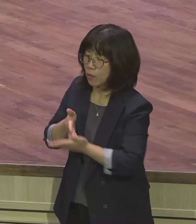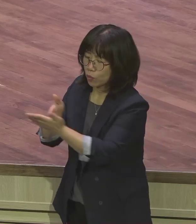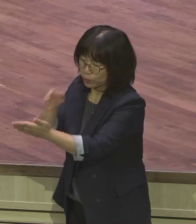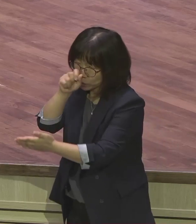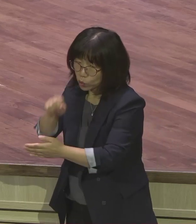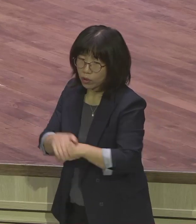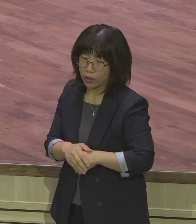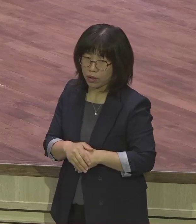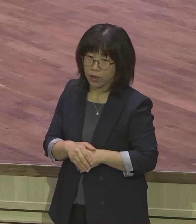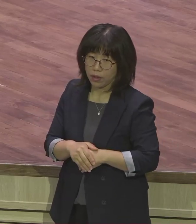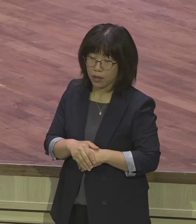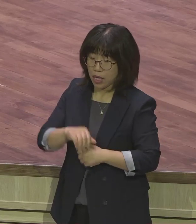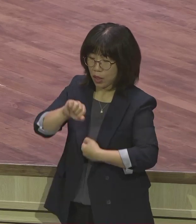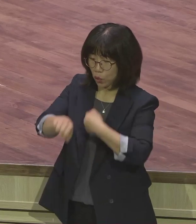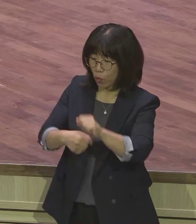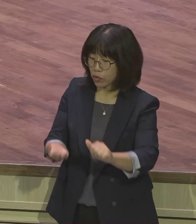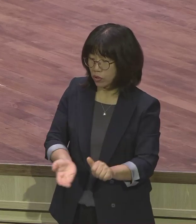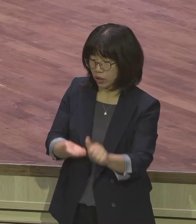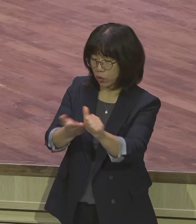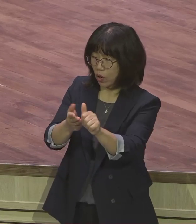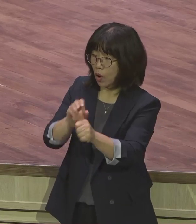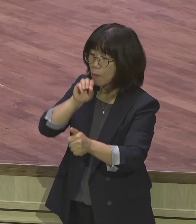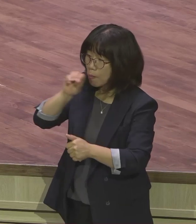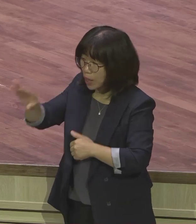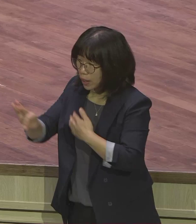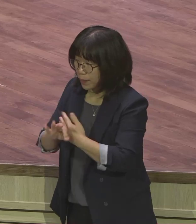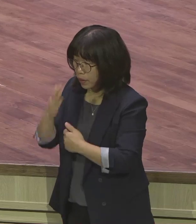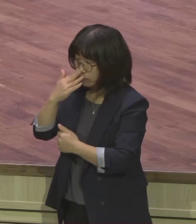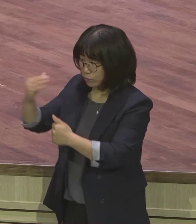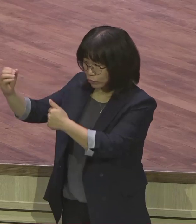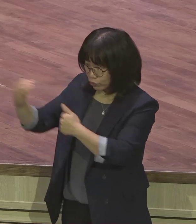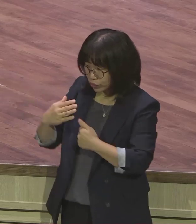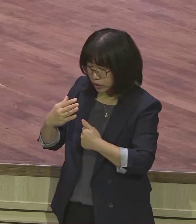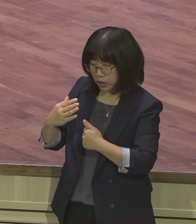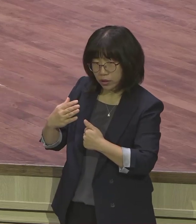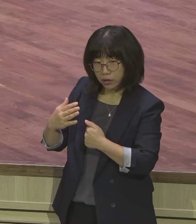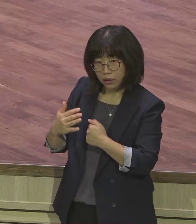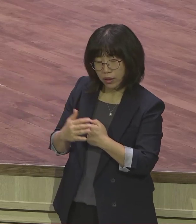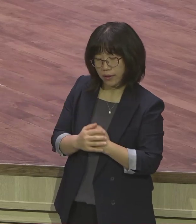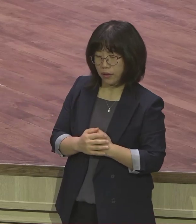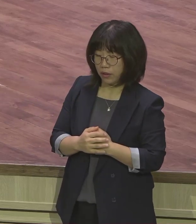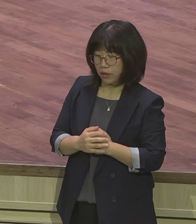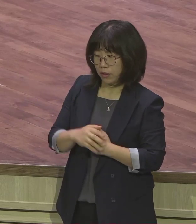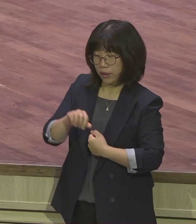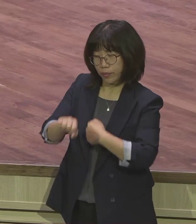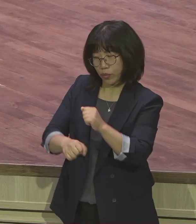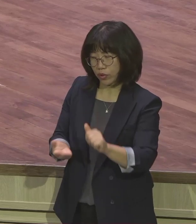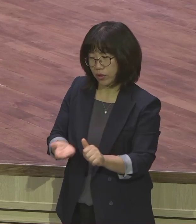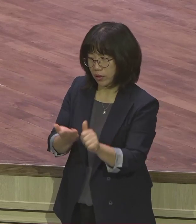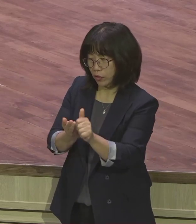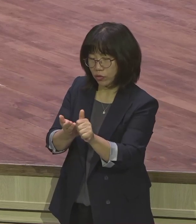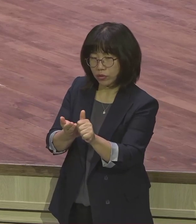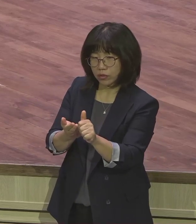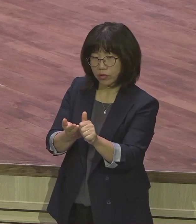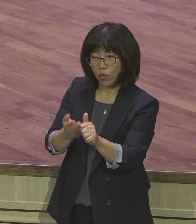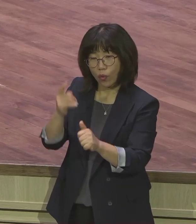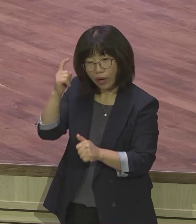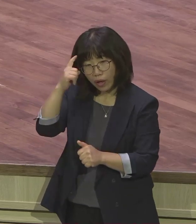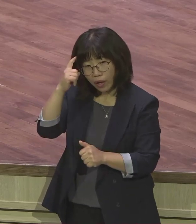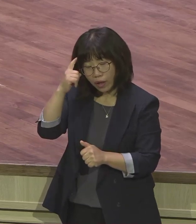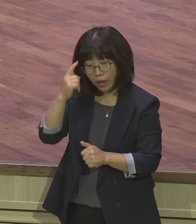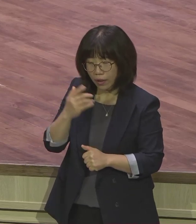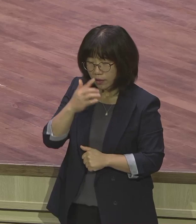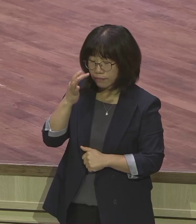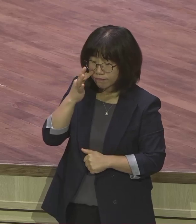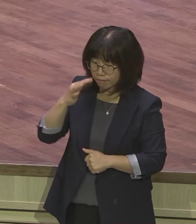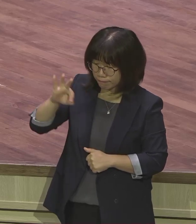그런 목축업자라고 말할 이유가 어디 있어요 말할 이유가 농사 있는 사람이라면 될 텐데 가장